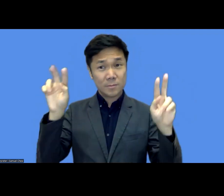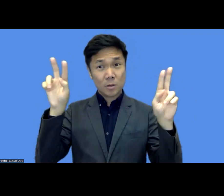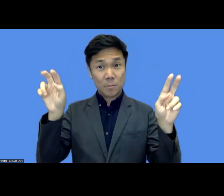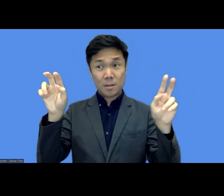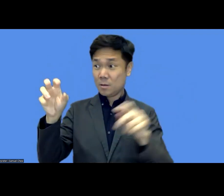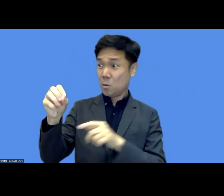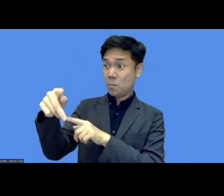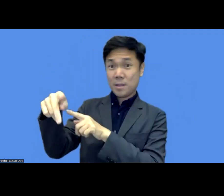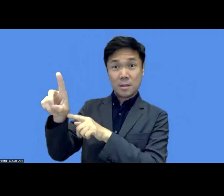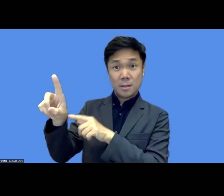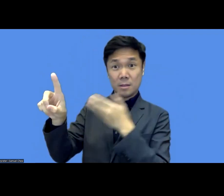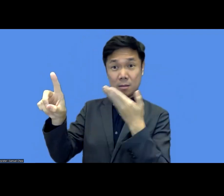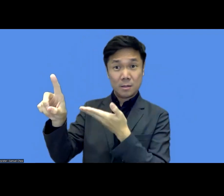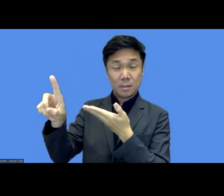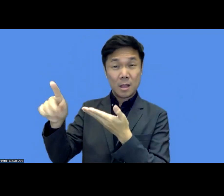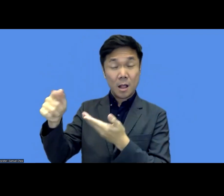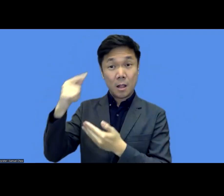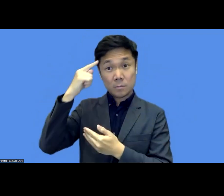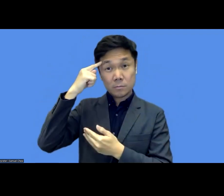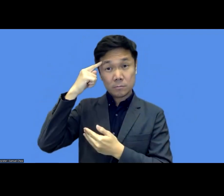إلى تسليط الأضواء على تلك